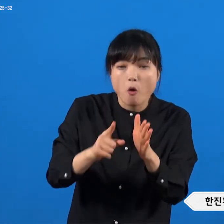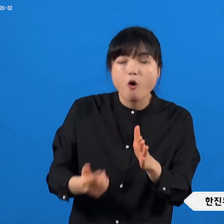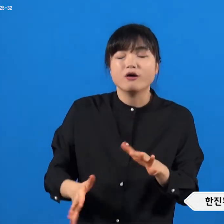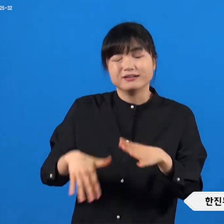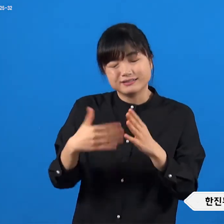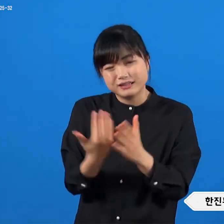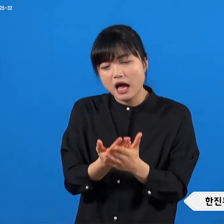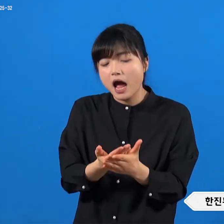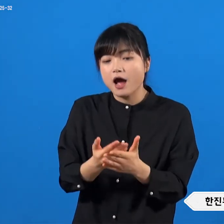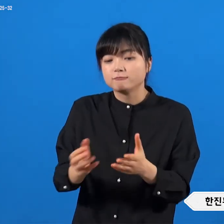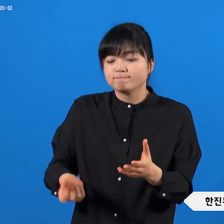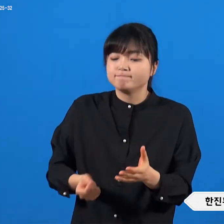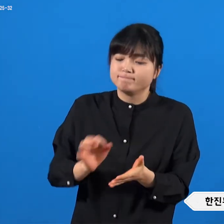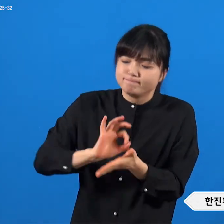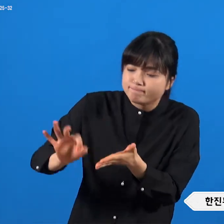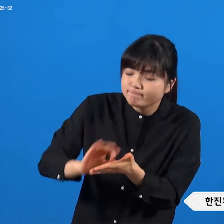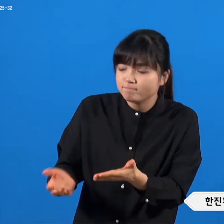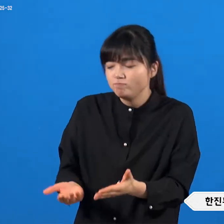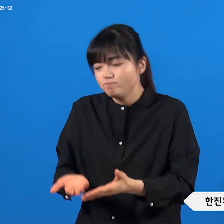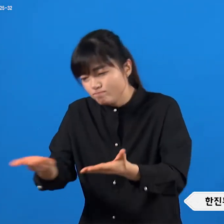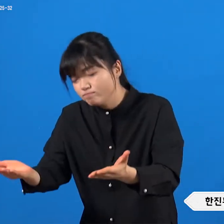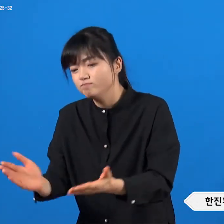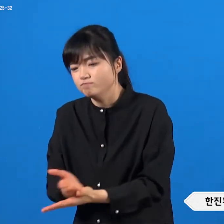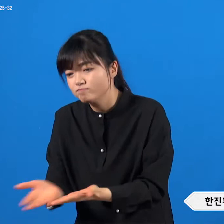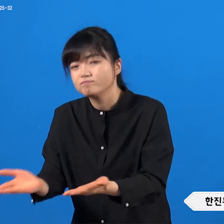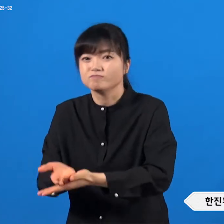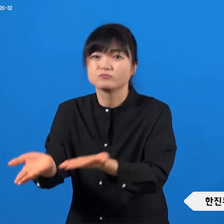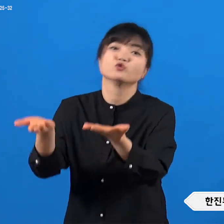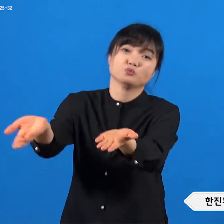위해서는 아무리 돈을 써도 아깝지 않지 않습니까?